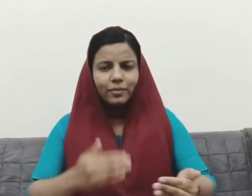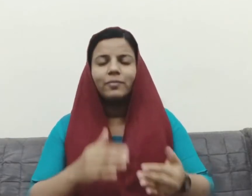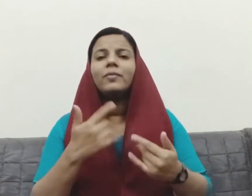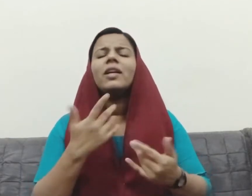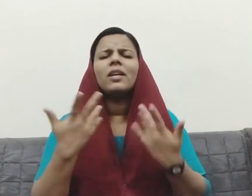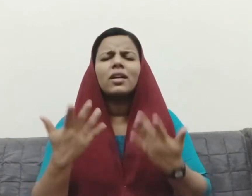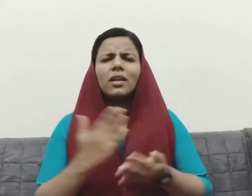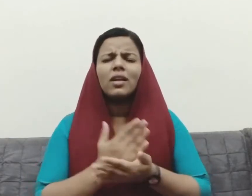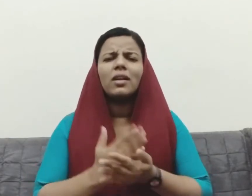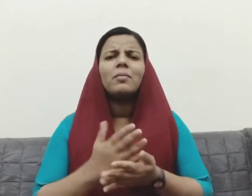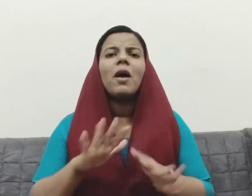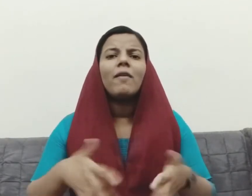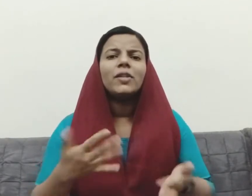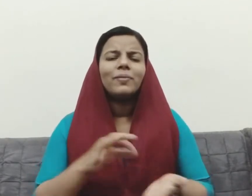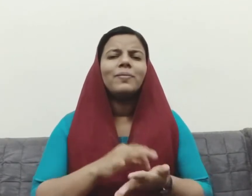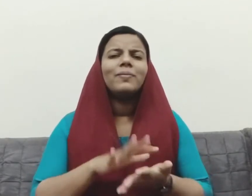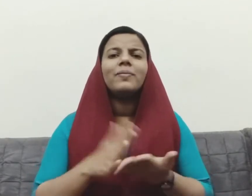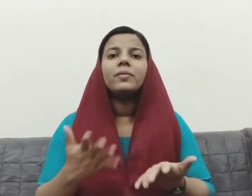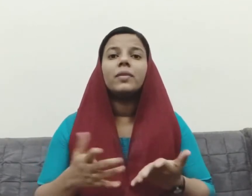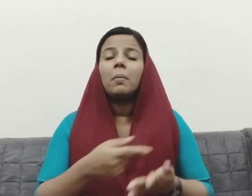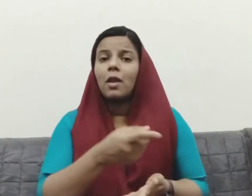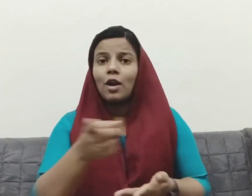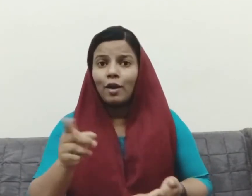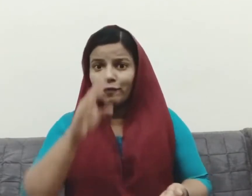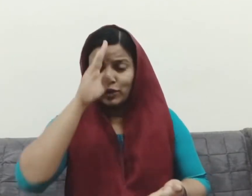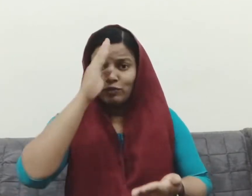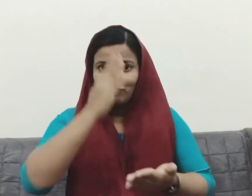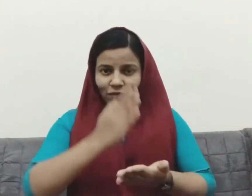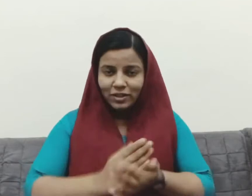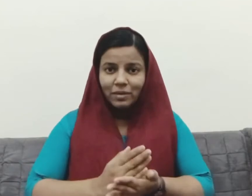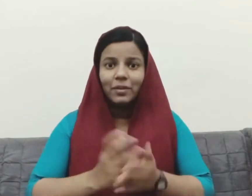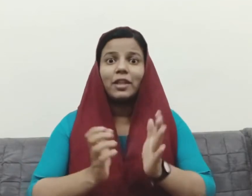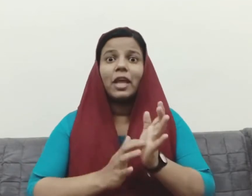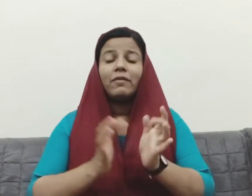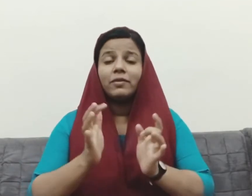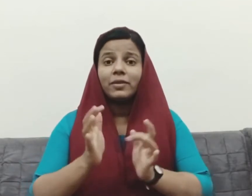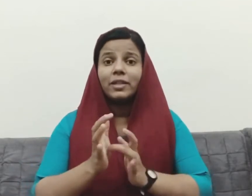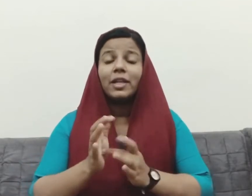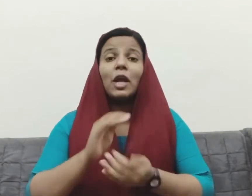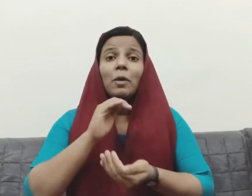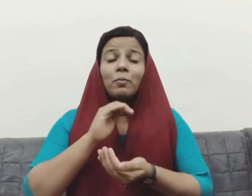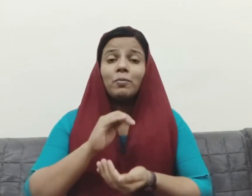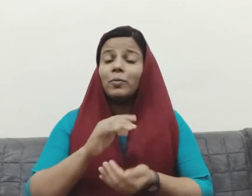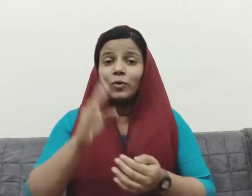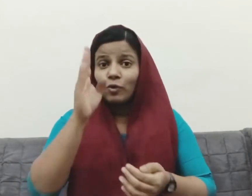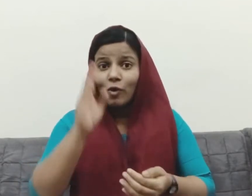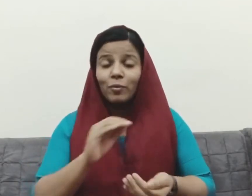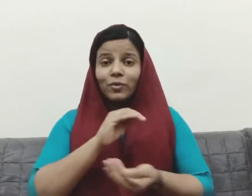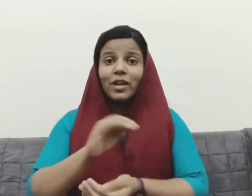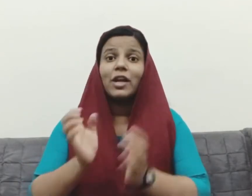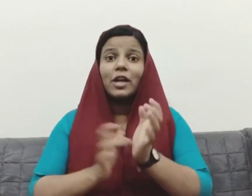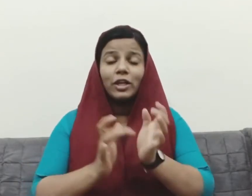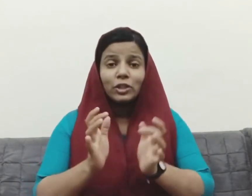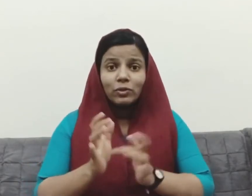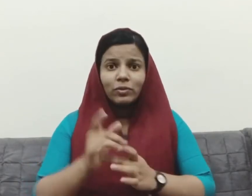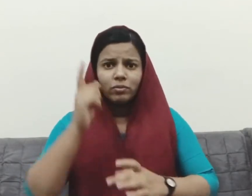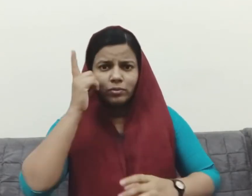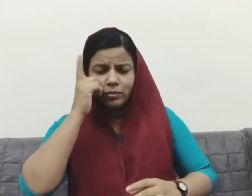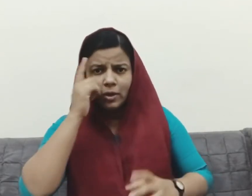വാക്യം, അത് എന്തിനു വേണ്ടി? നാം എല്ലാവരും വിശ്വാസത്തിലും ദൈവപുത്രനെക്കുറിച്ചുള്ള പരിജ്ഞാനത്തിലുമുള്ള ഐക്യതയും